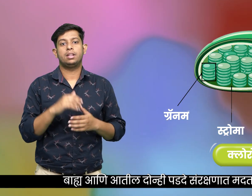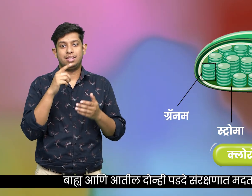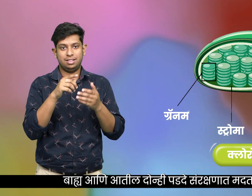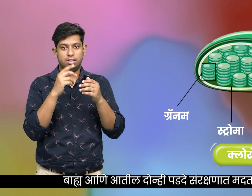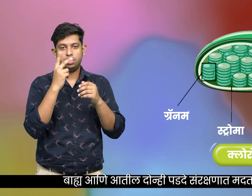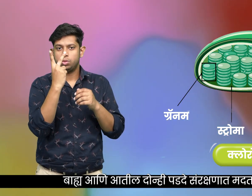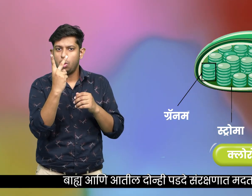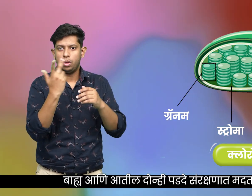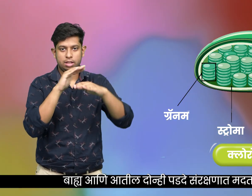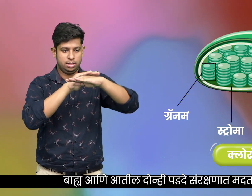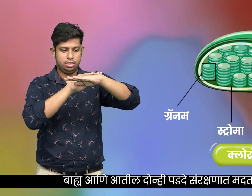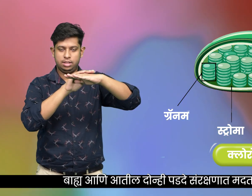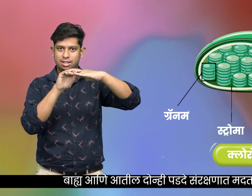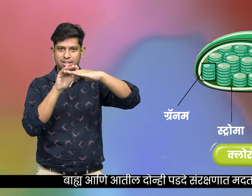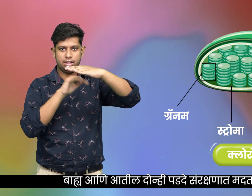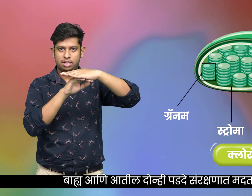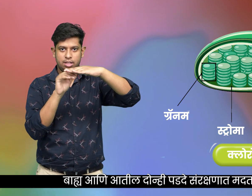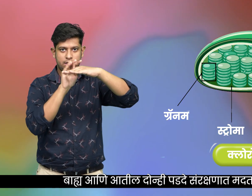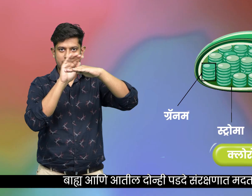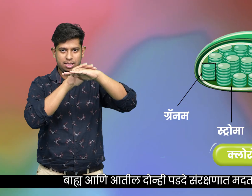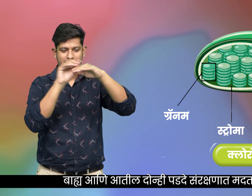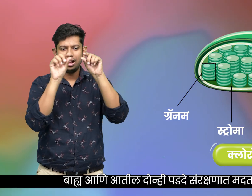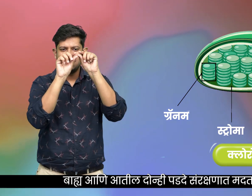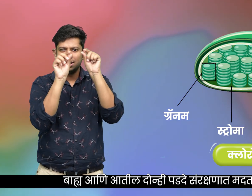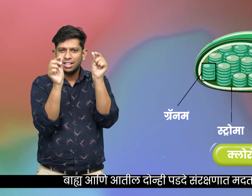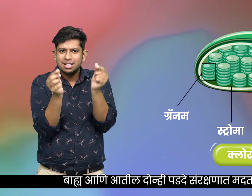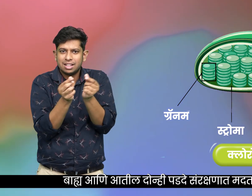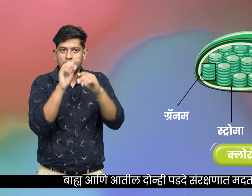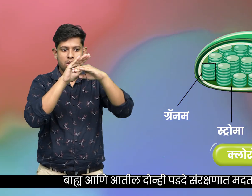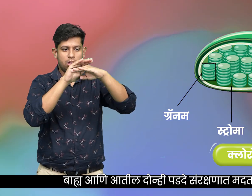बाह्य आणि आतील दोन्ही पडदे संरक्षणात मदत करतात.